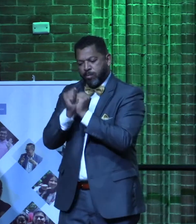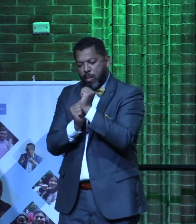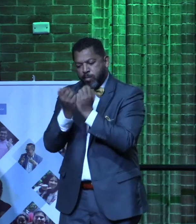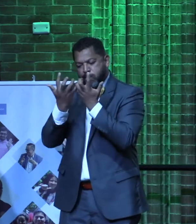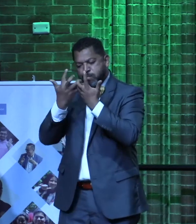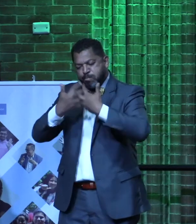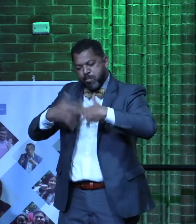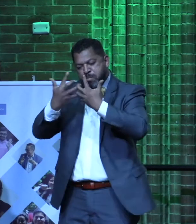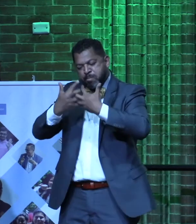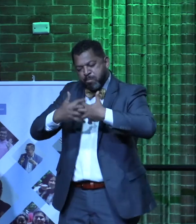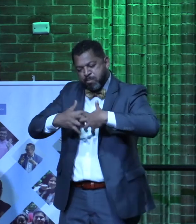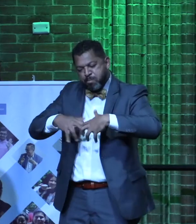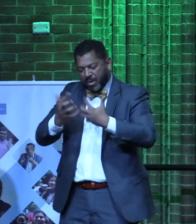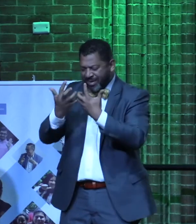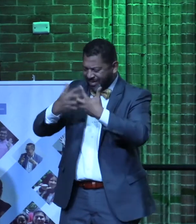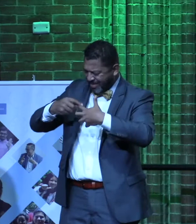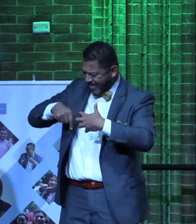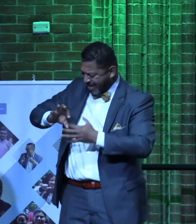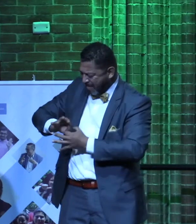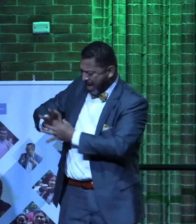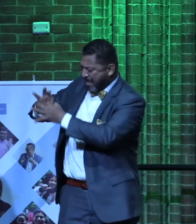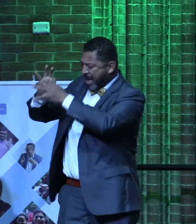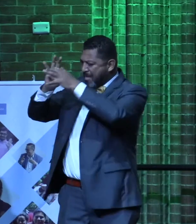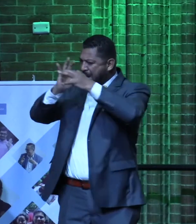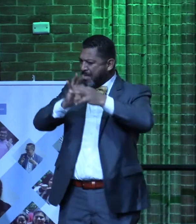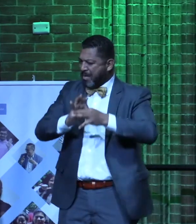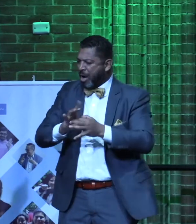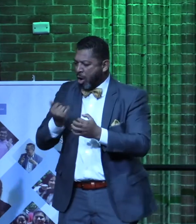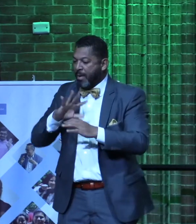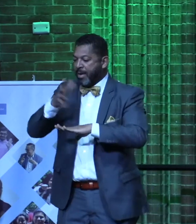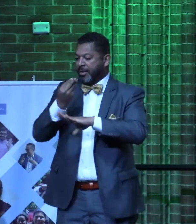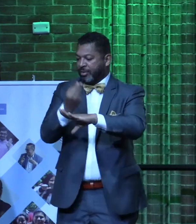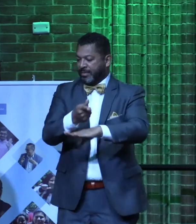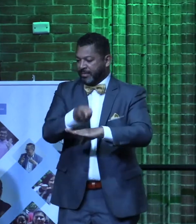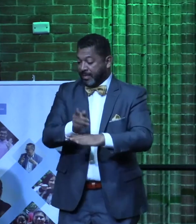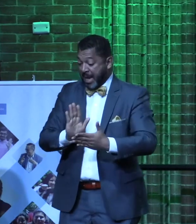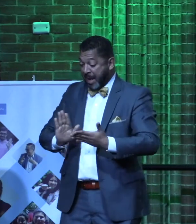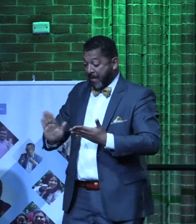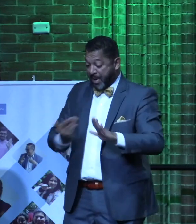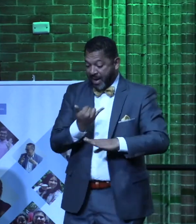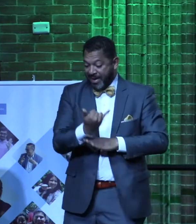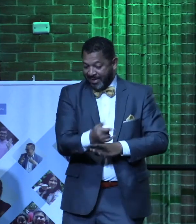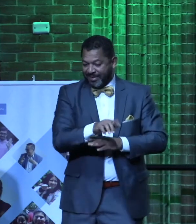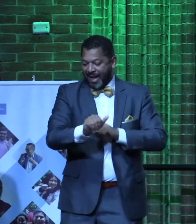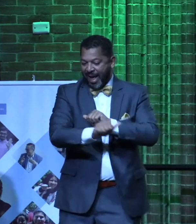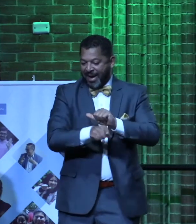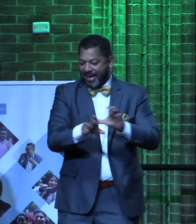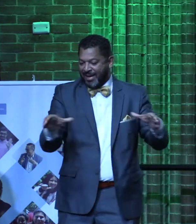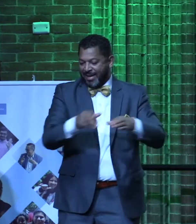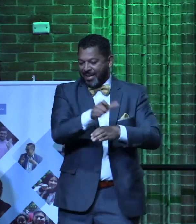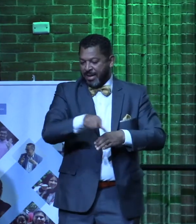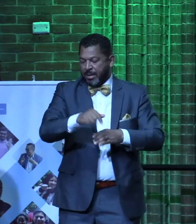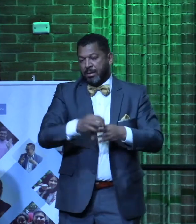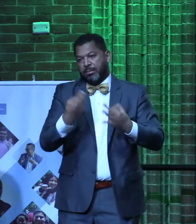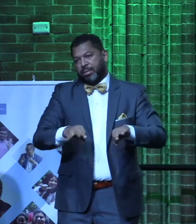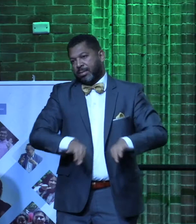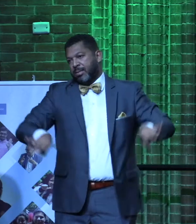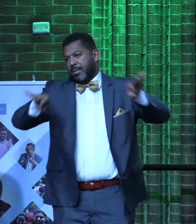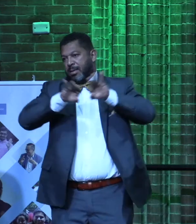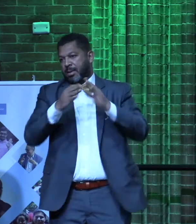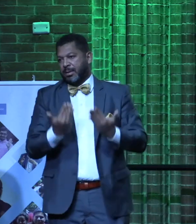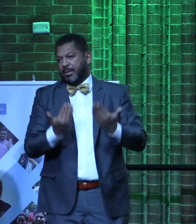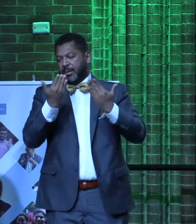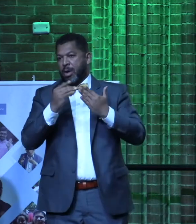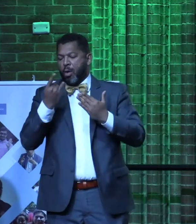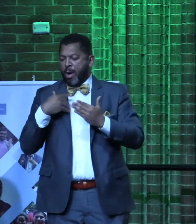un engranaje operativo que permita esos resultados. Planeación es una de las áreas más importantes que nos permite